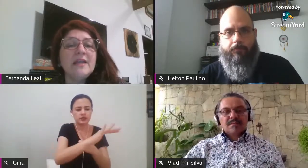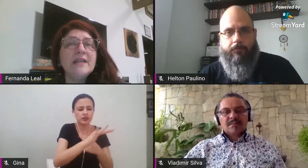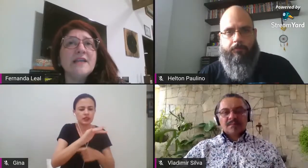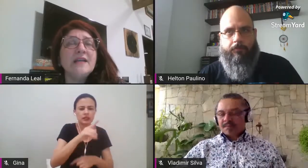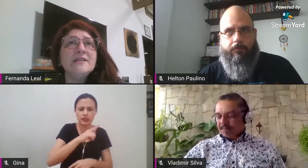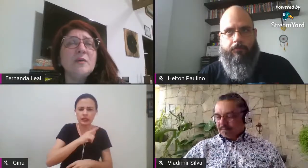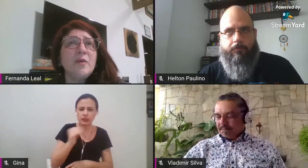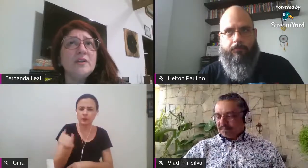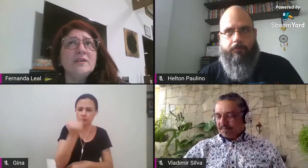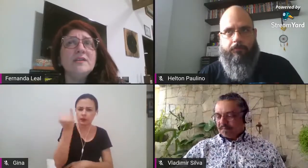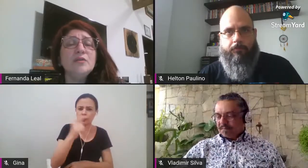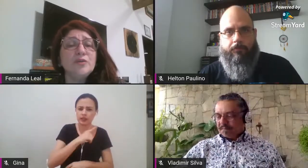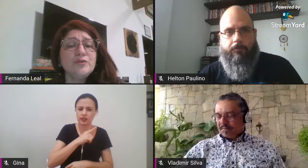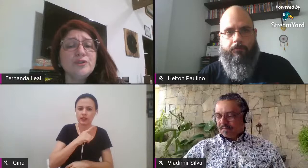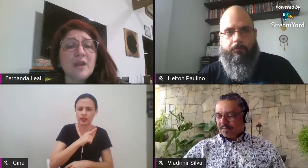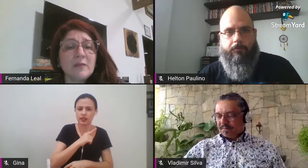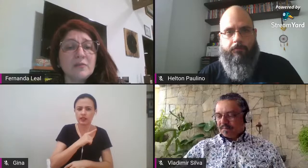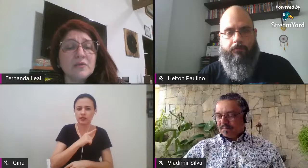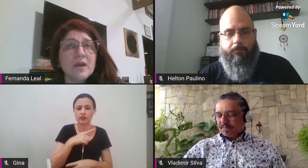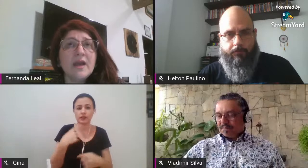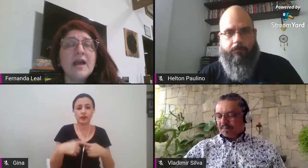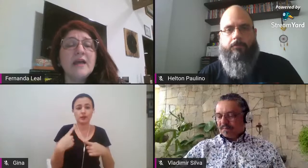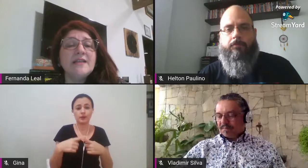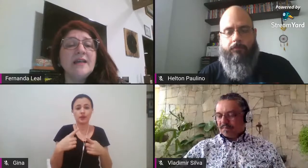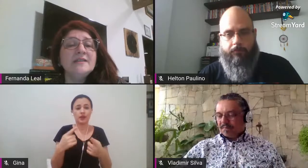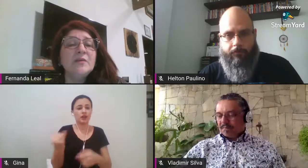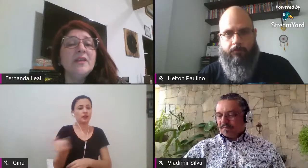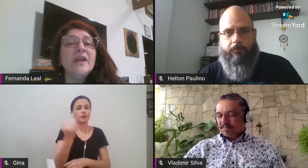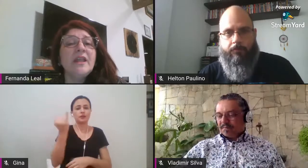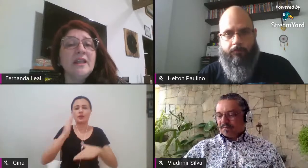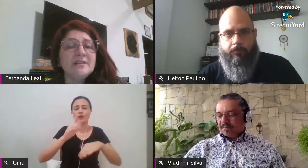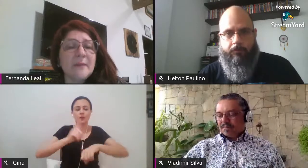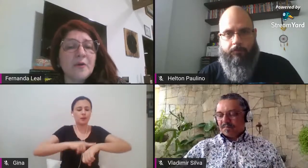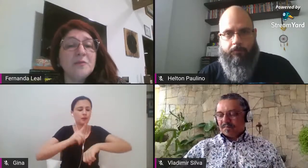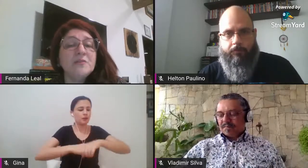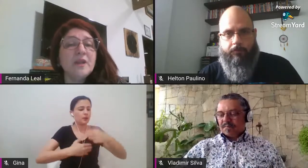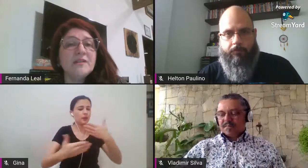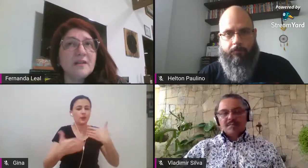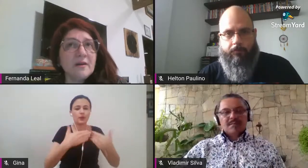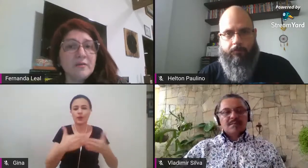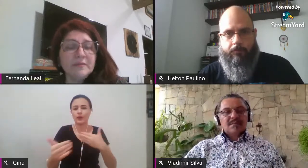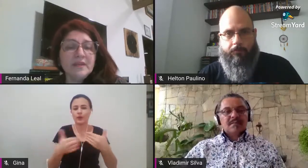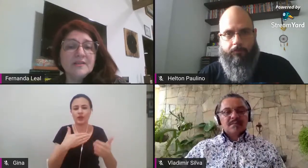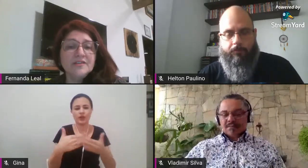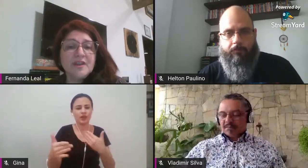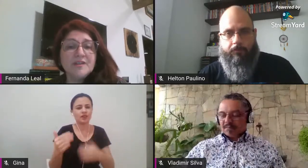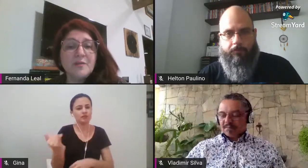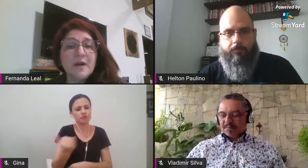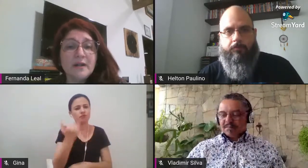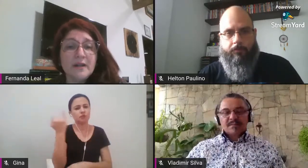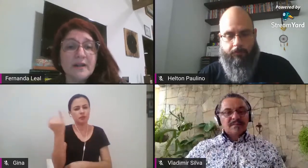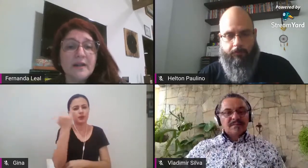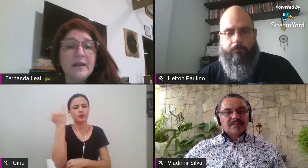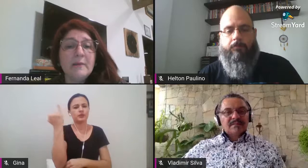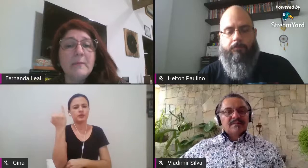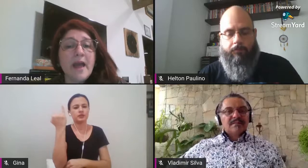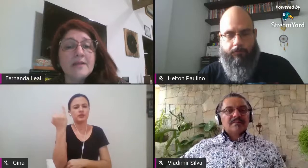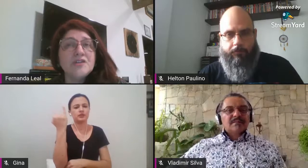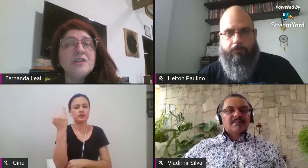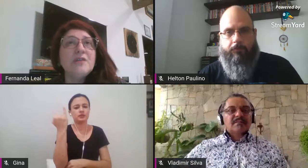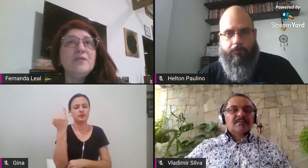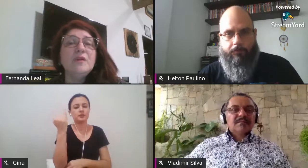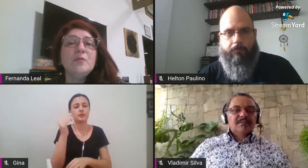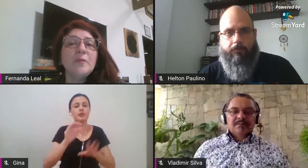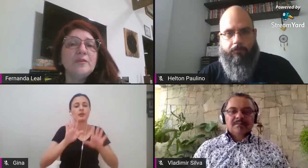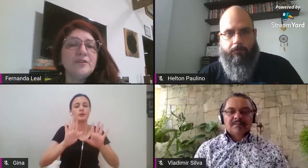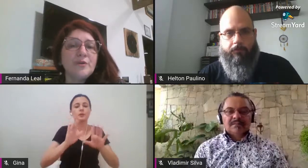ideia de que as artes são importantes em todos os tempos. As artes são inerentes à própria expressão e existência humana. Mas a